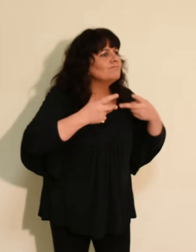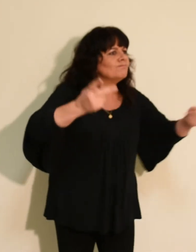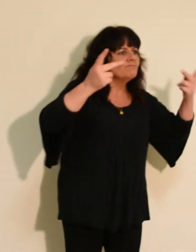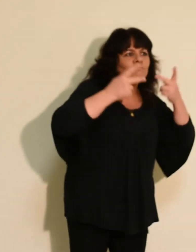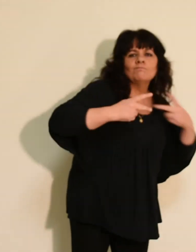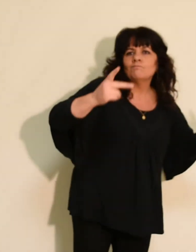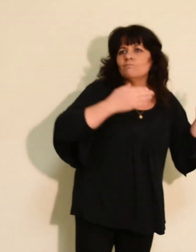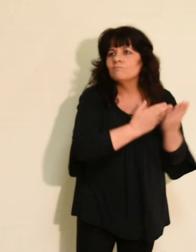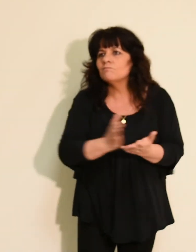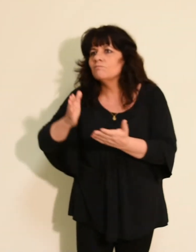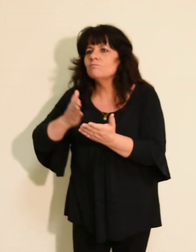péchés.